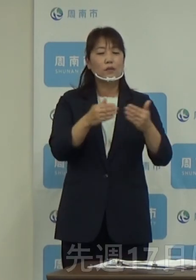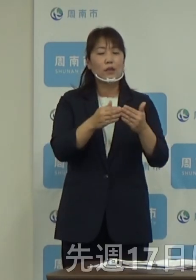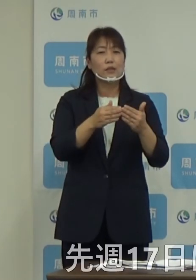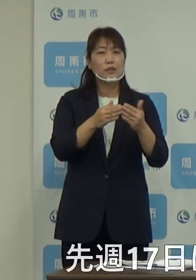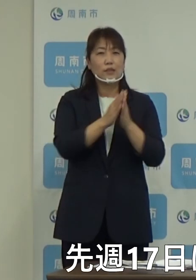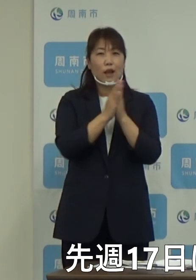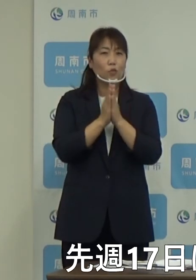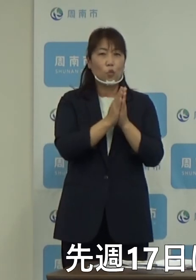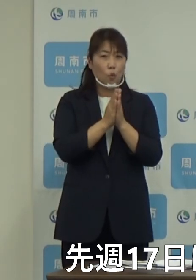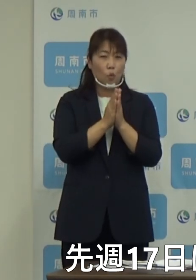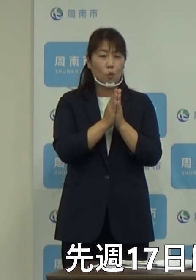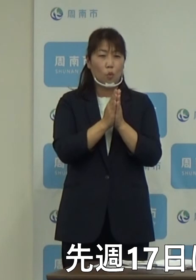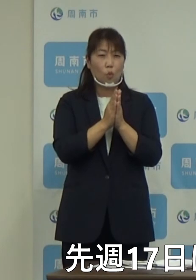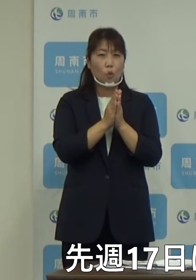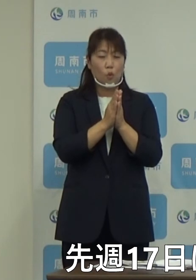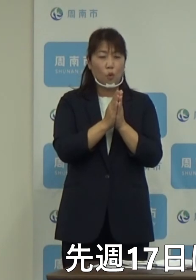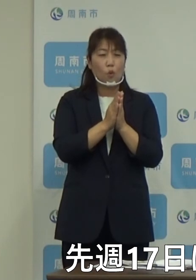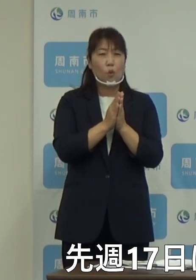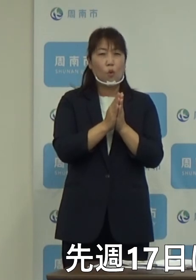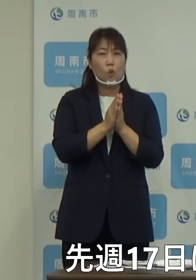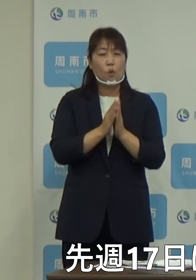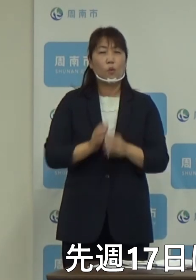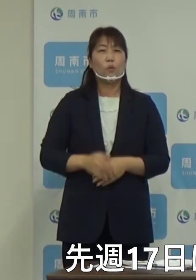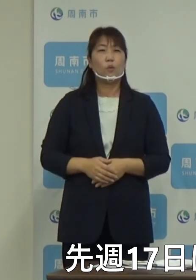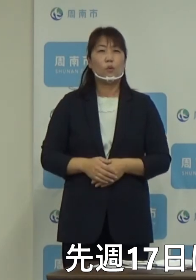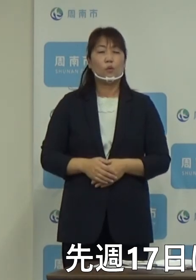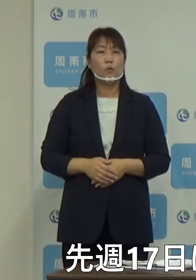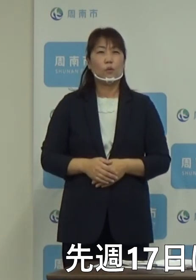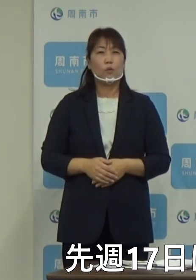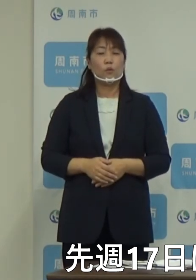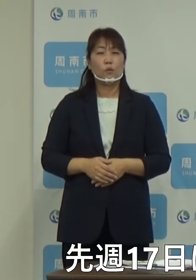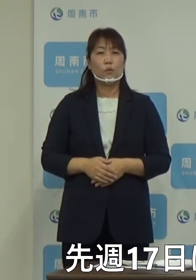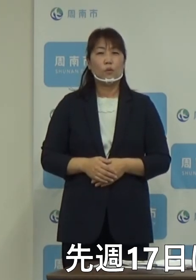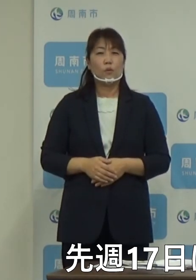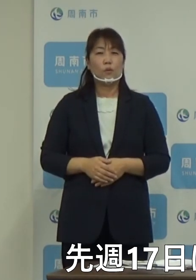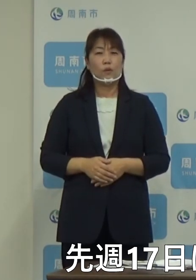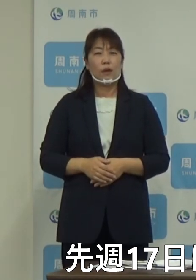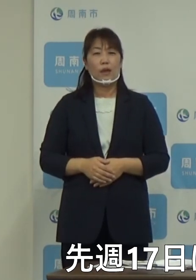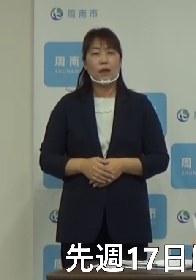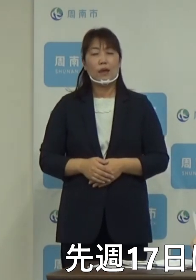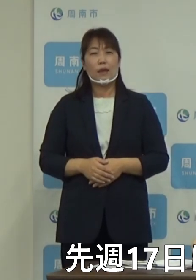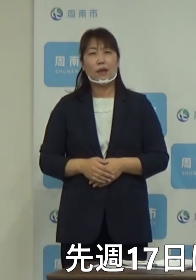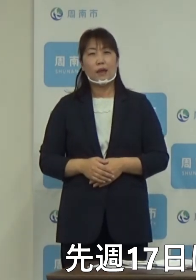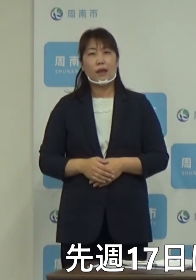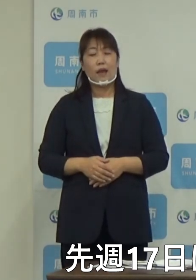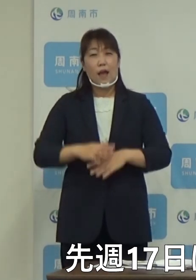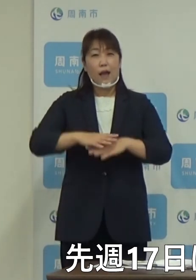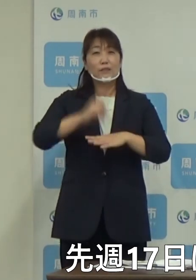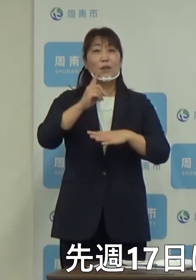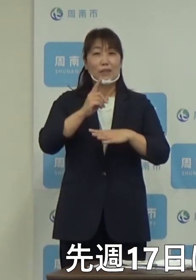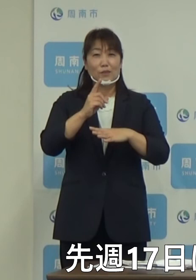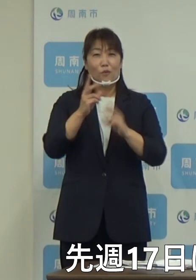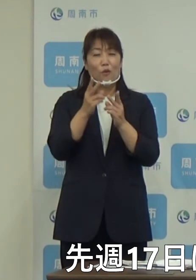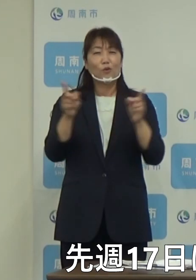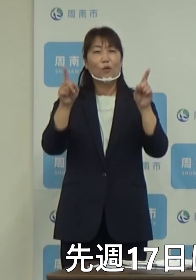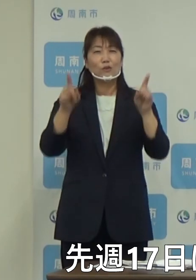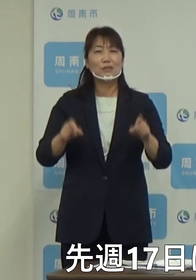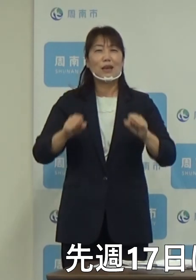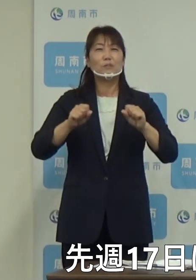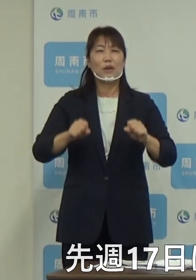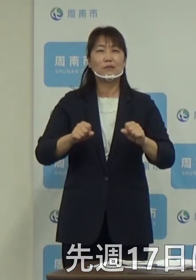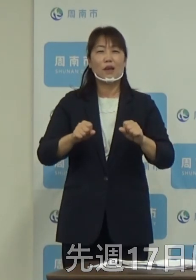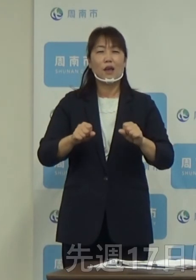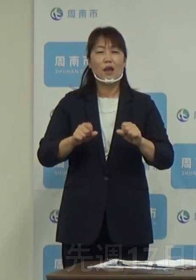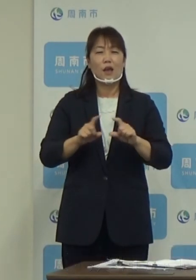についても、先週17日に答申後初となる縁日を迎えられ、いつも以上に参詣される